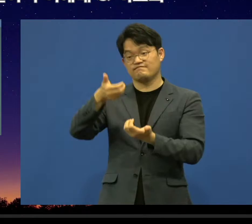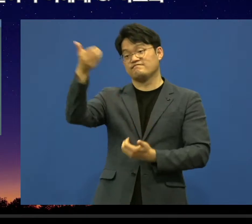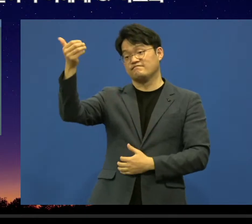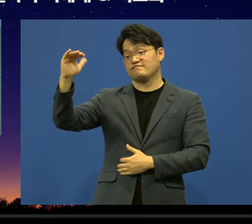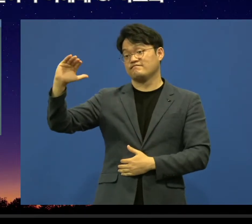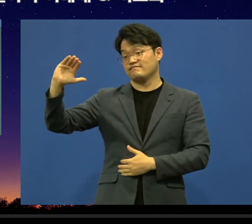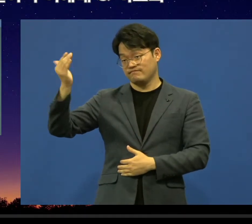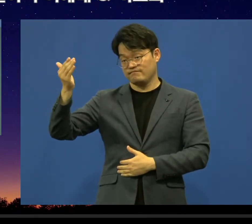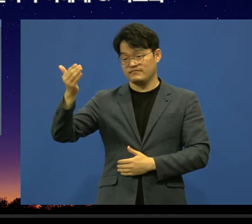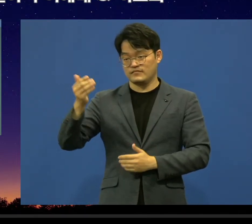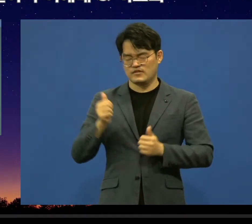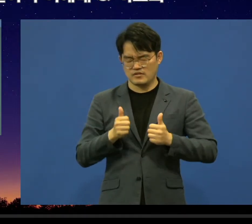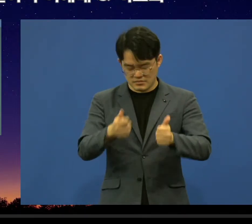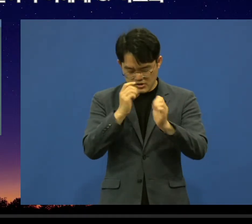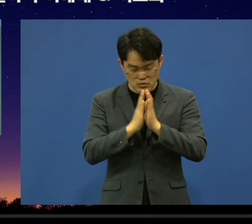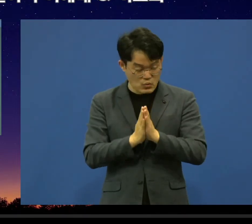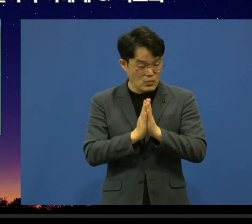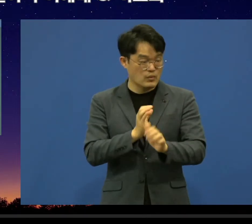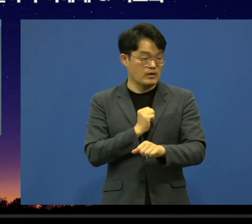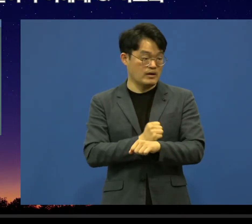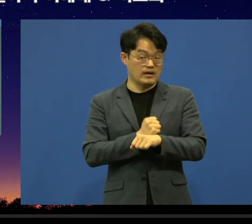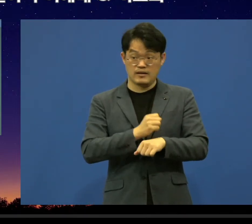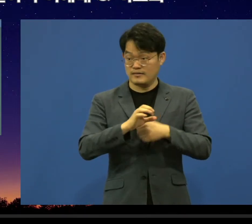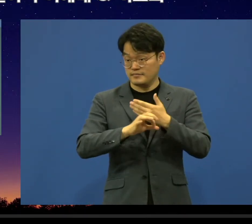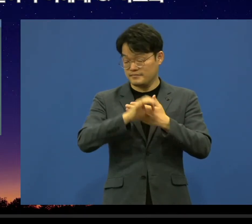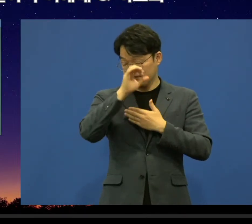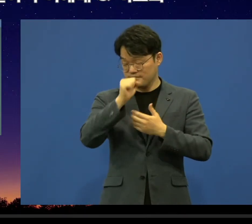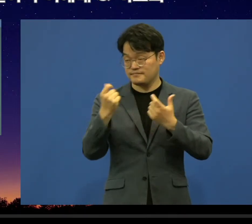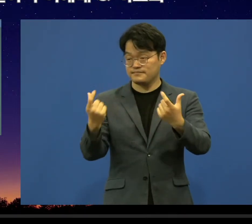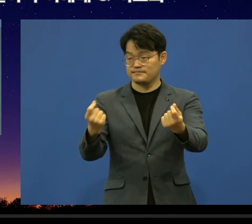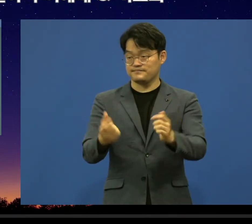열심히 기도하고 또 그렇게 하면 좋을 것 같습니다.